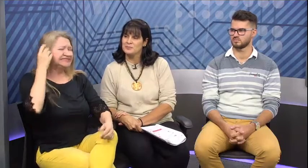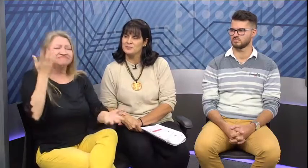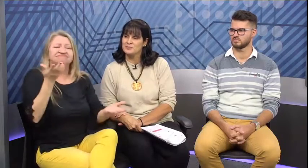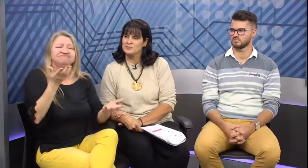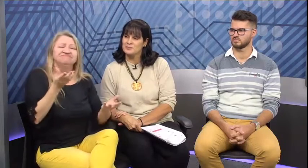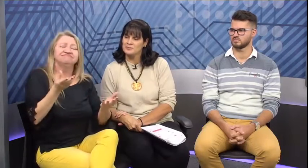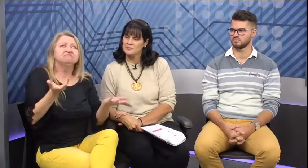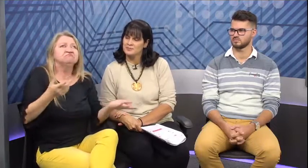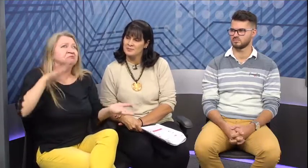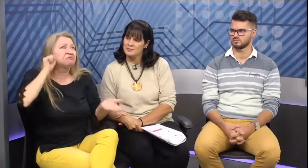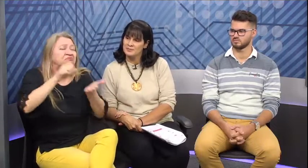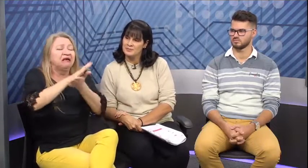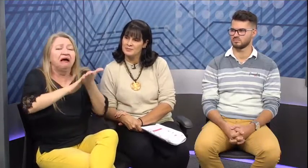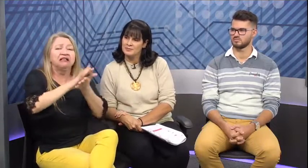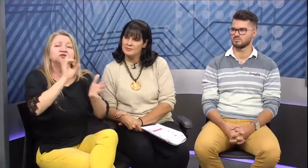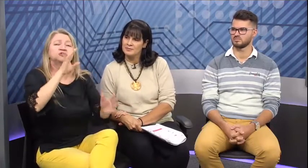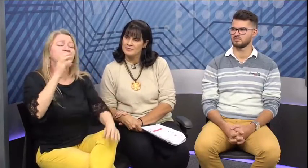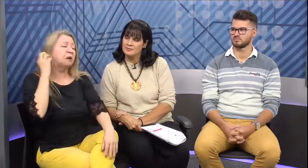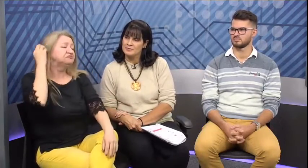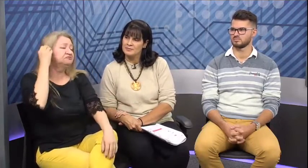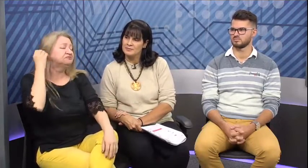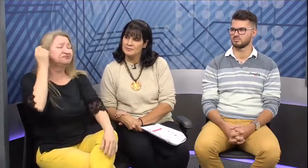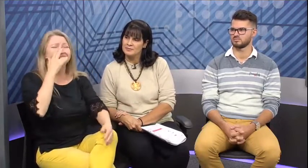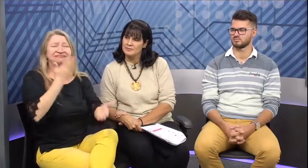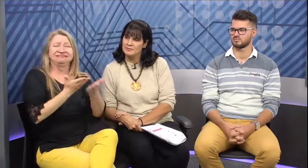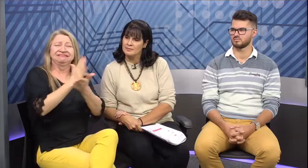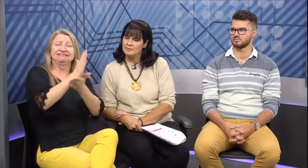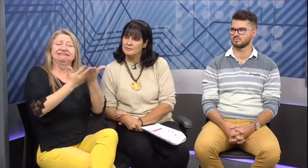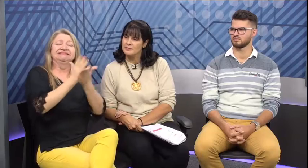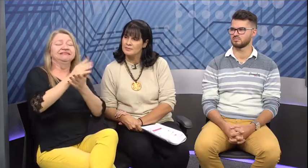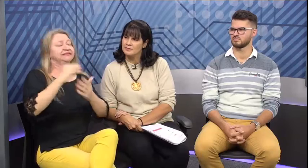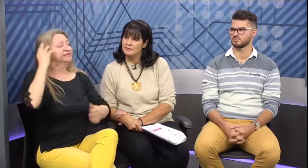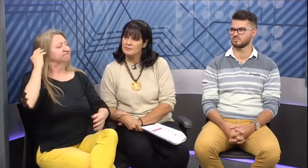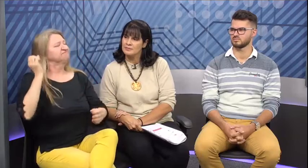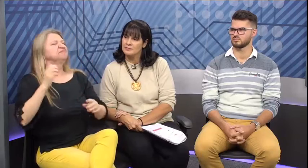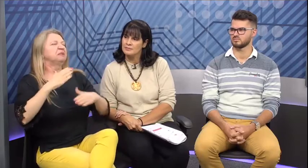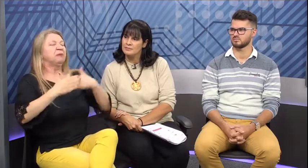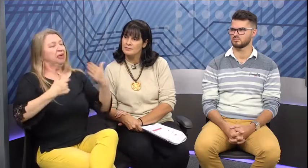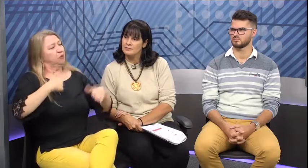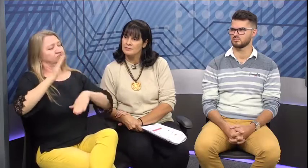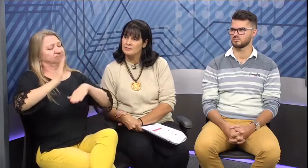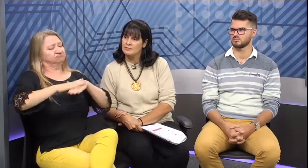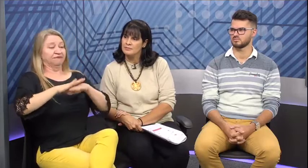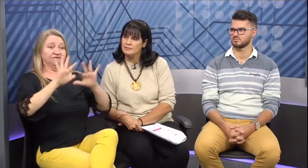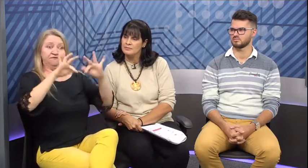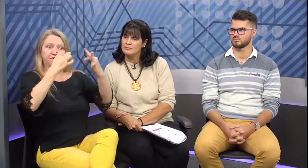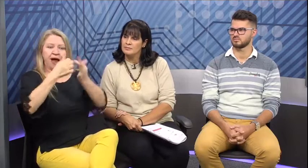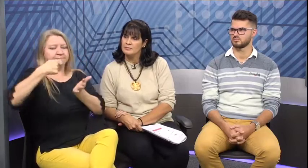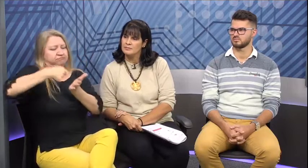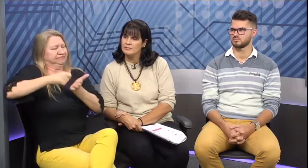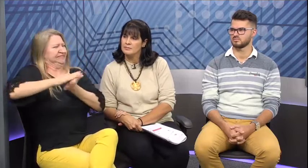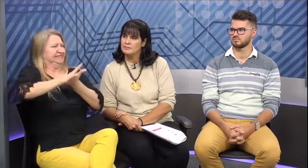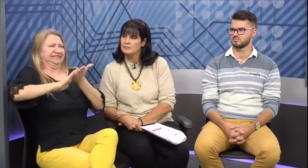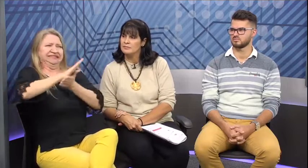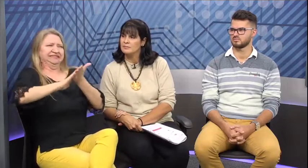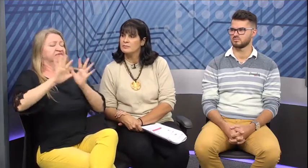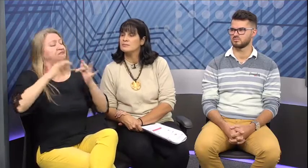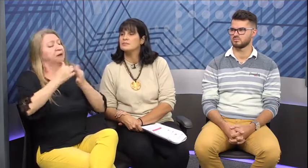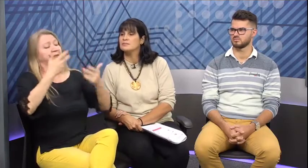ligava o aparelho, era muito ruído e não me ajudava a ouvir, né? Então foi quando a minha família não